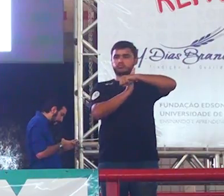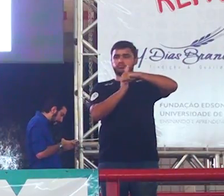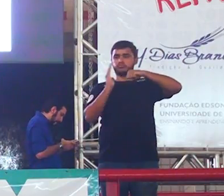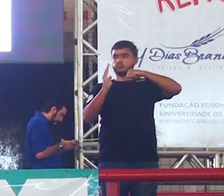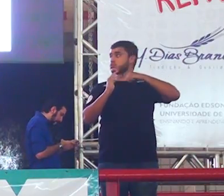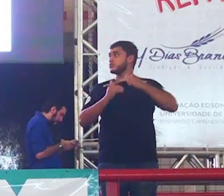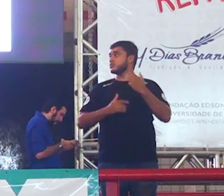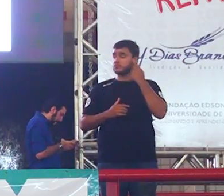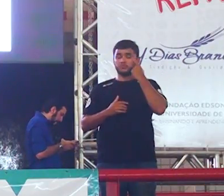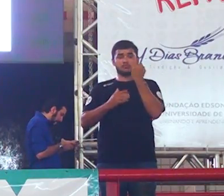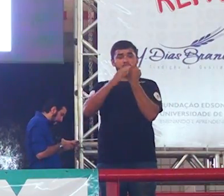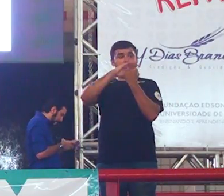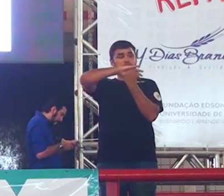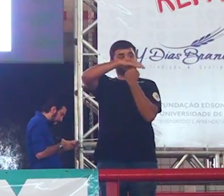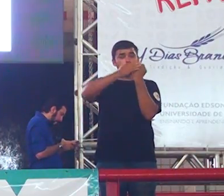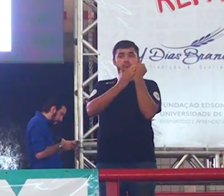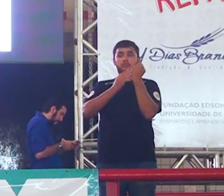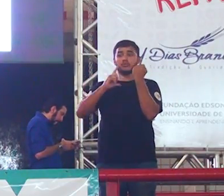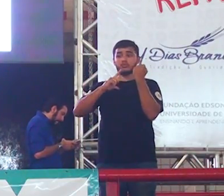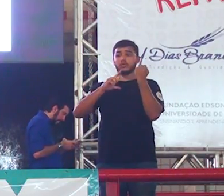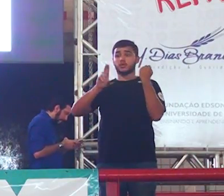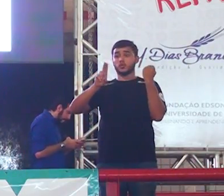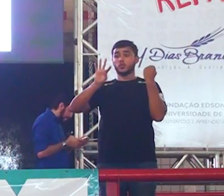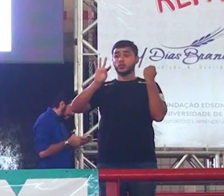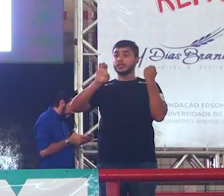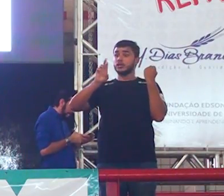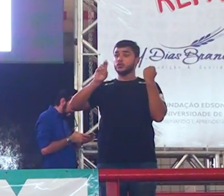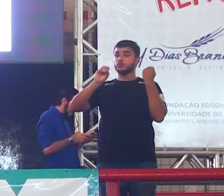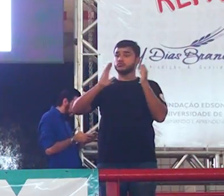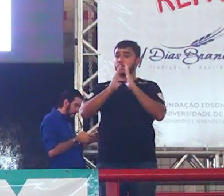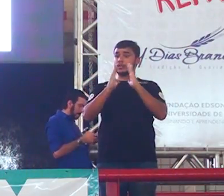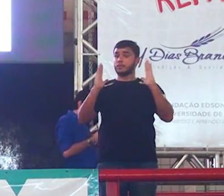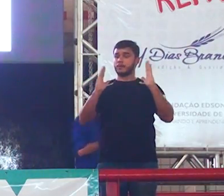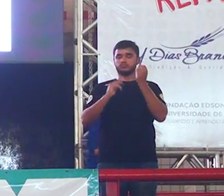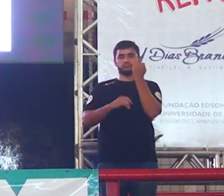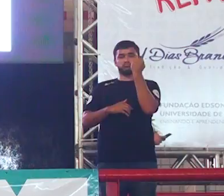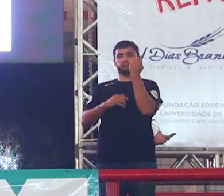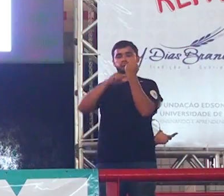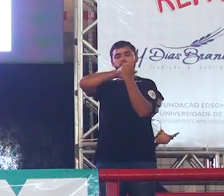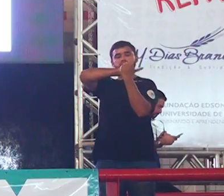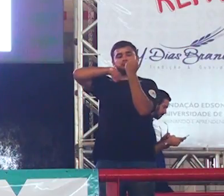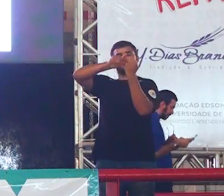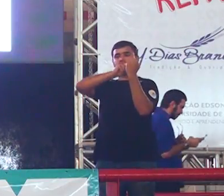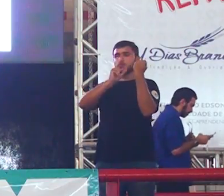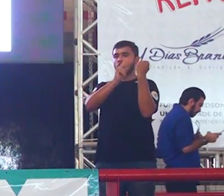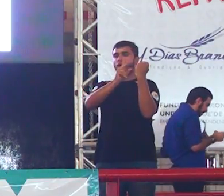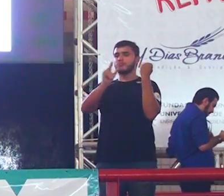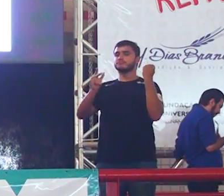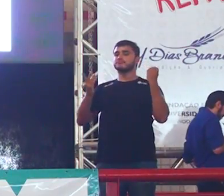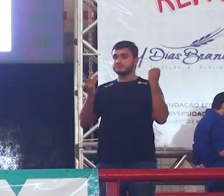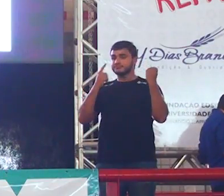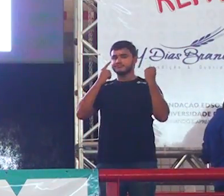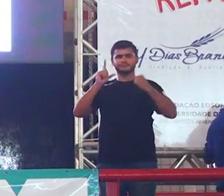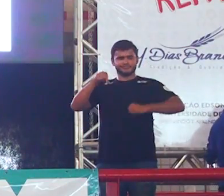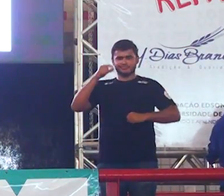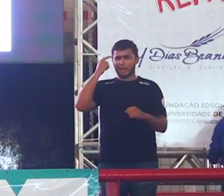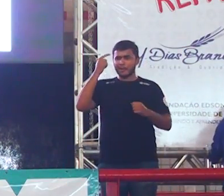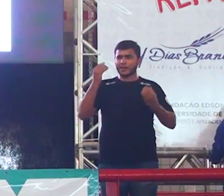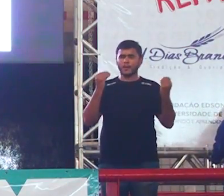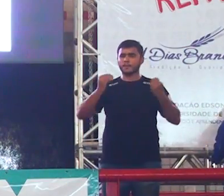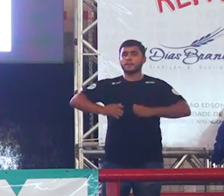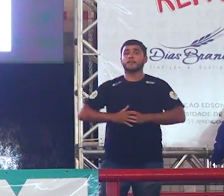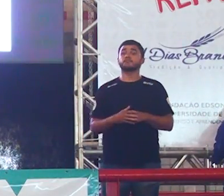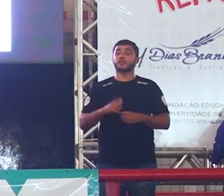desse tamanho, por exemplo. Grande não? Certo? Ele é um punho fechado, e ele é responsável por